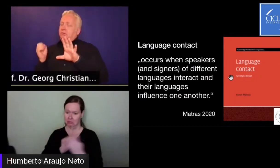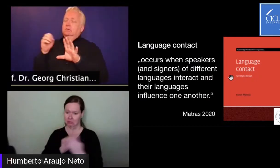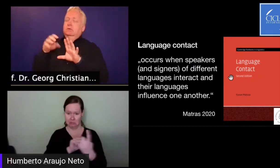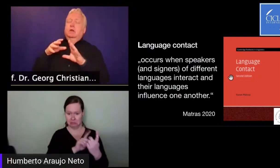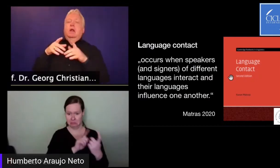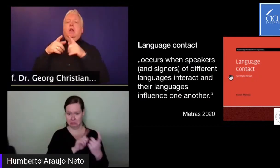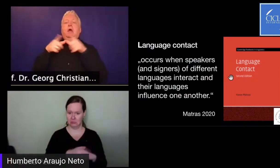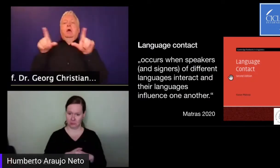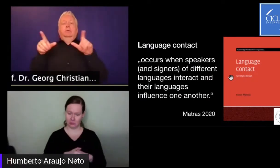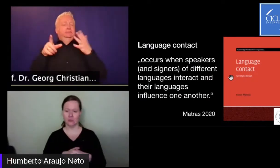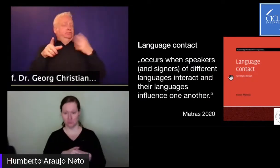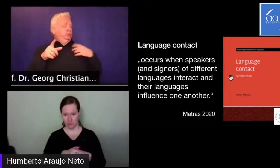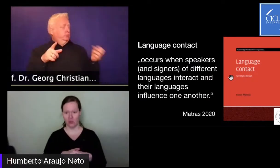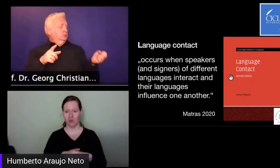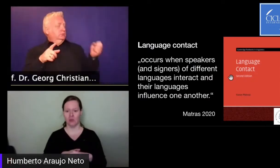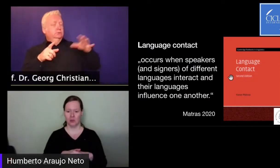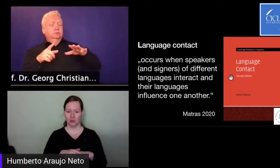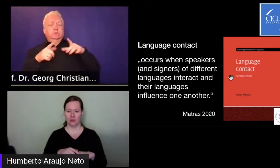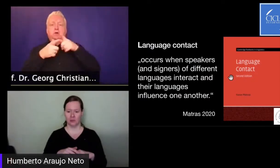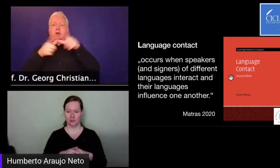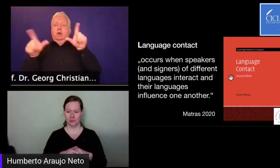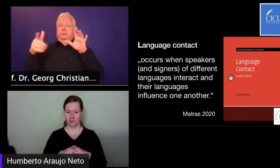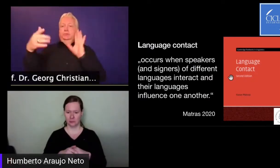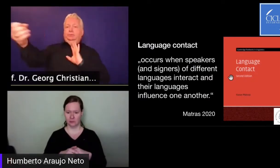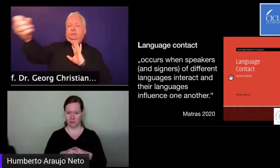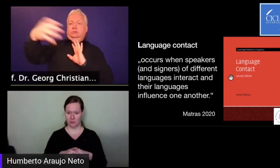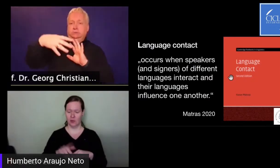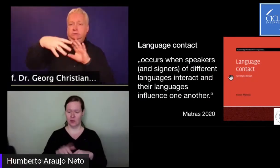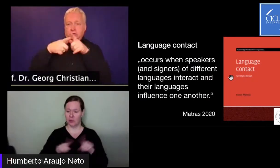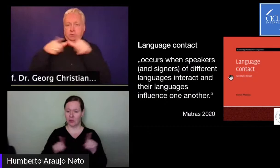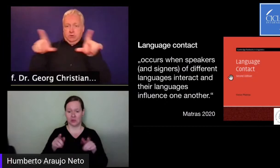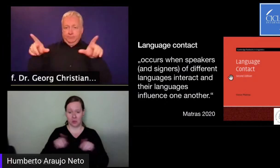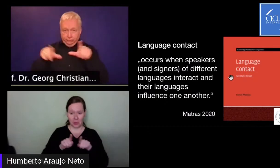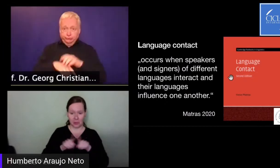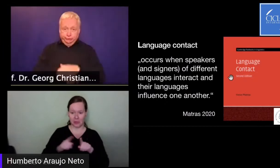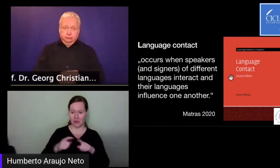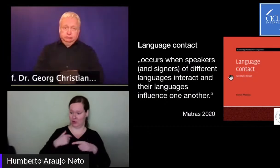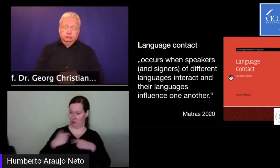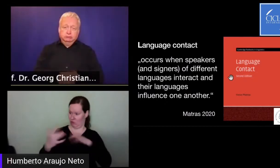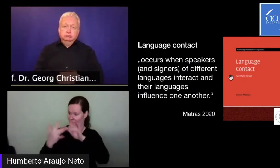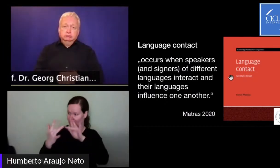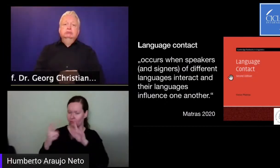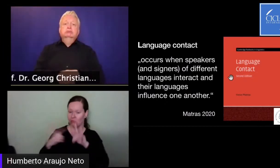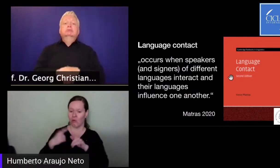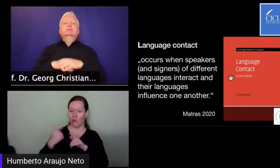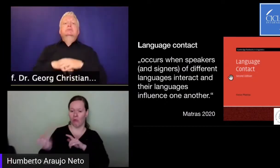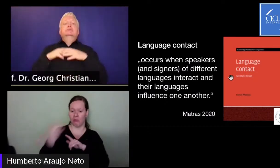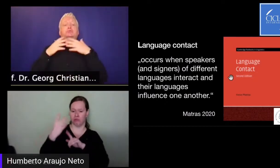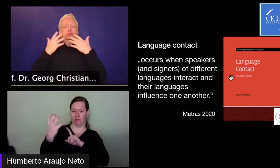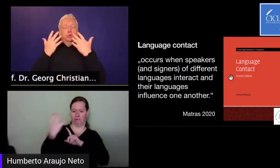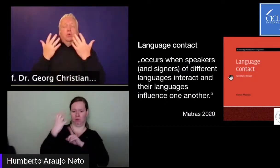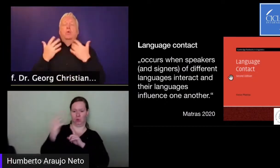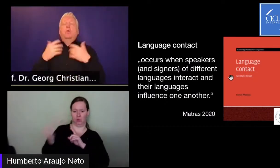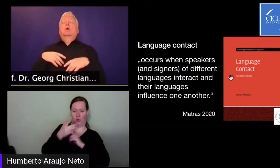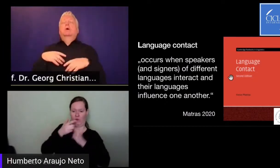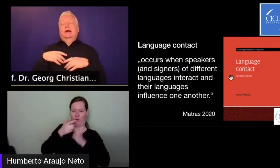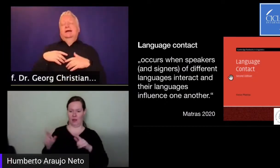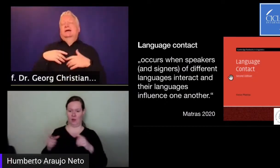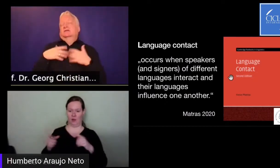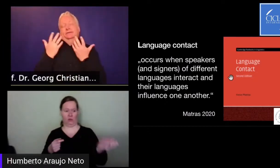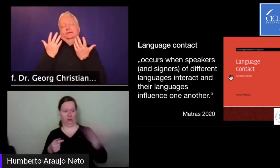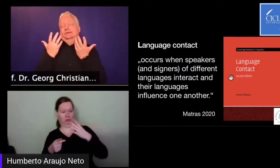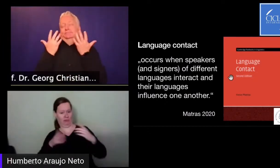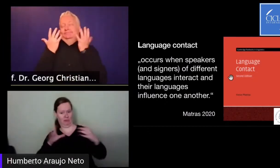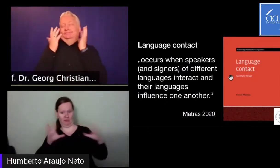algumas predominâncias de determinadas línguas, a despeito de outras línguas ainda estarem ali,